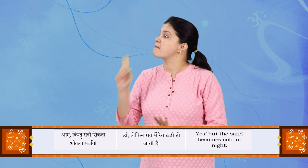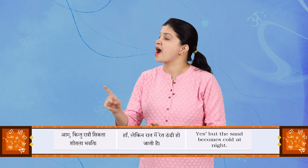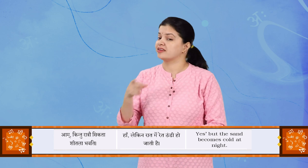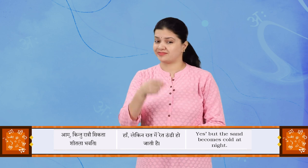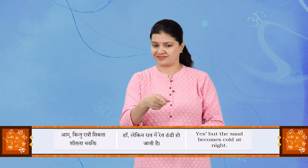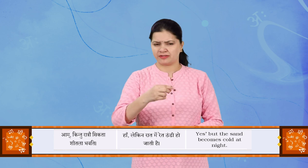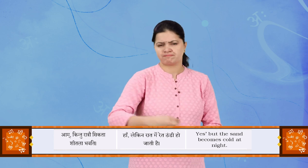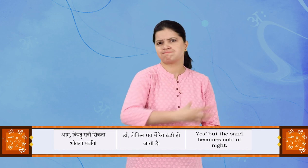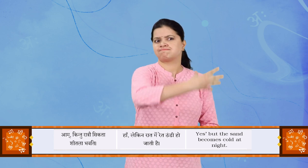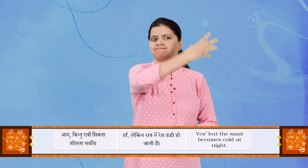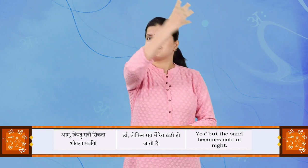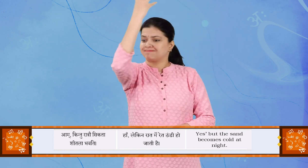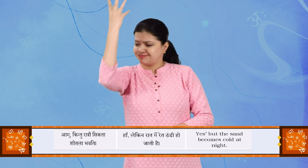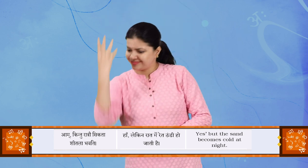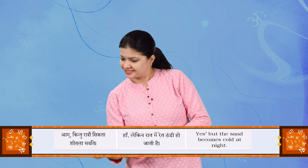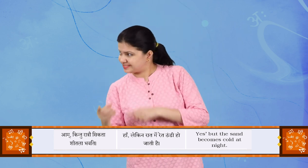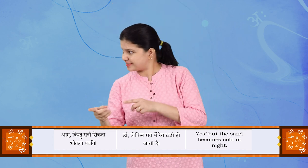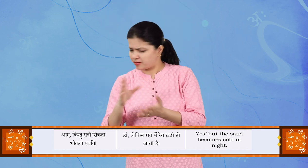राष्ट्रों से तथा शीघ्र ही